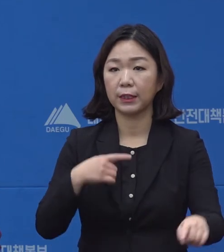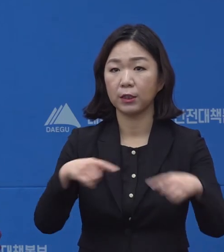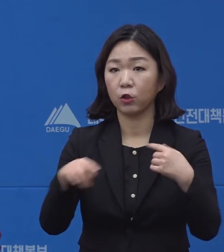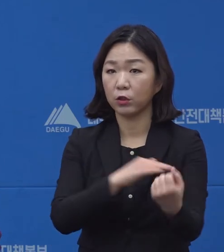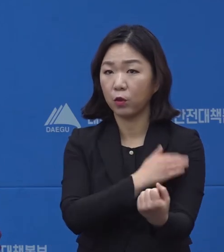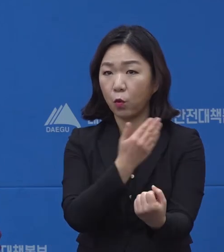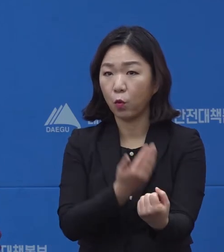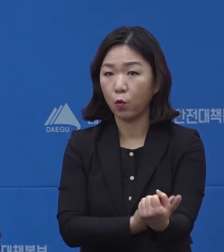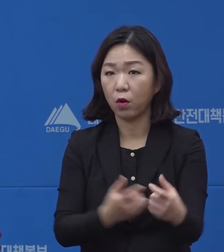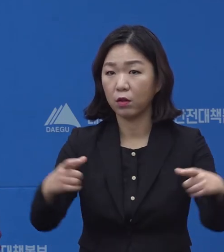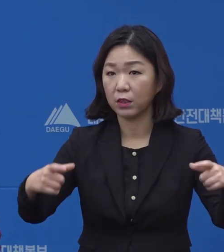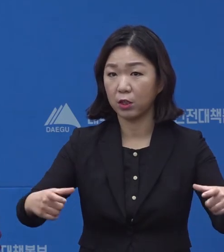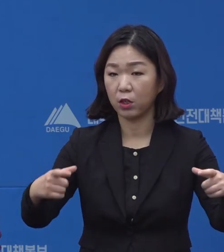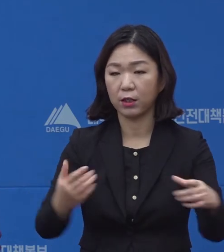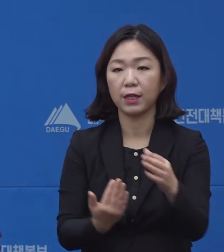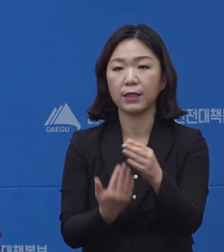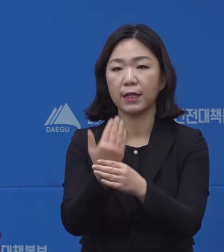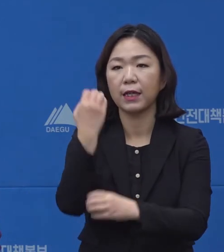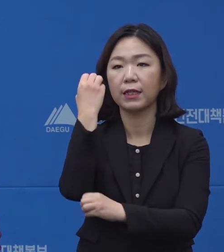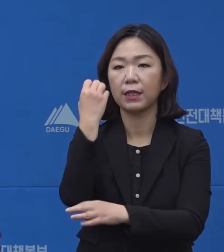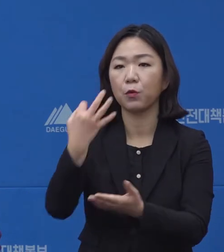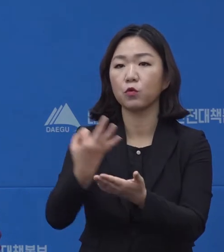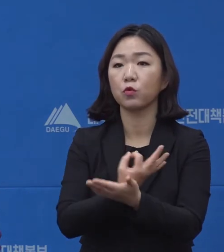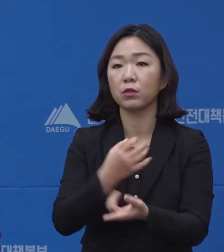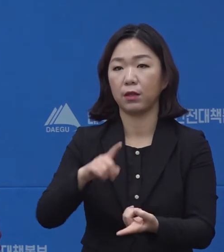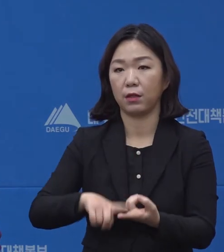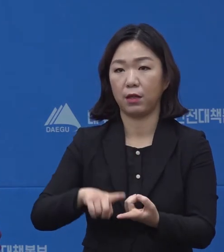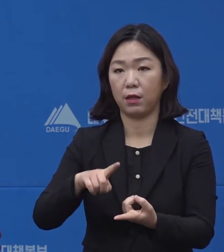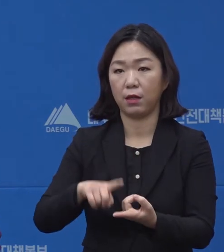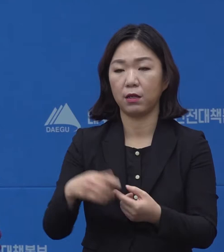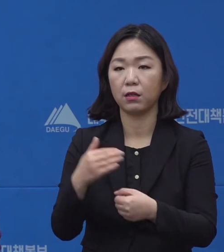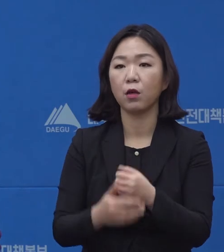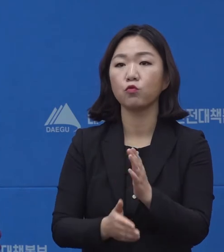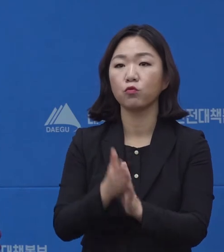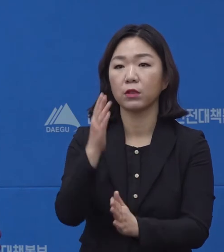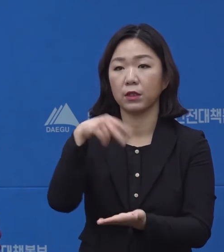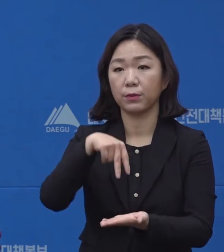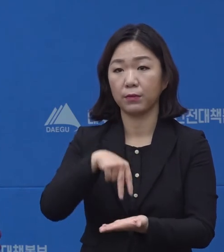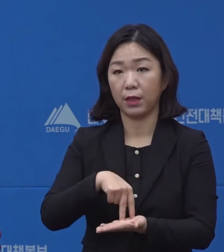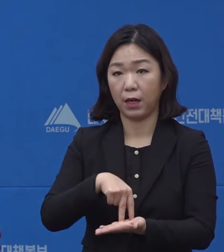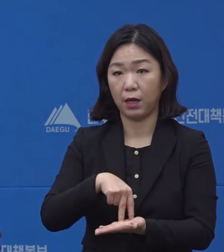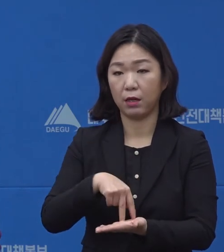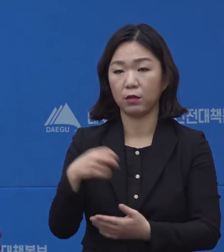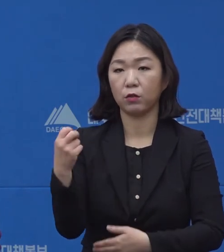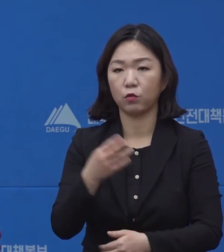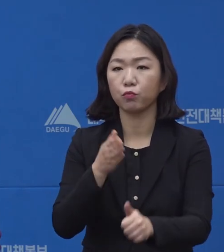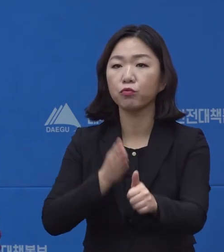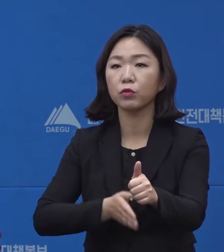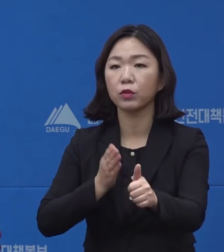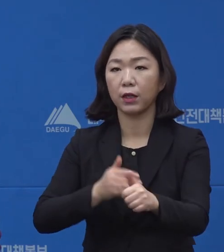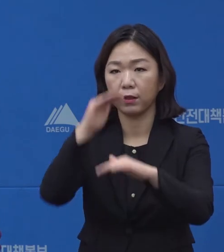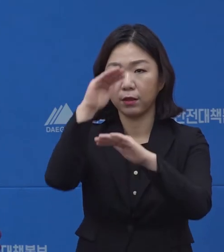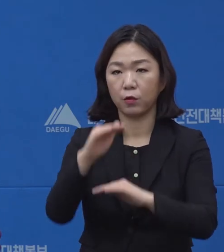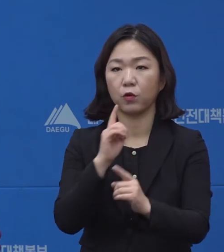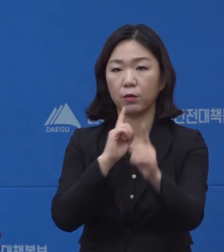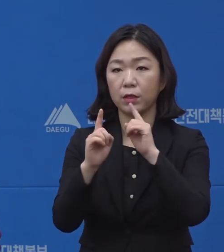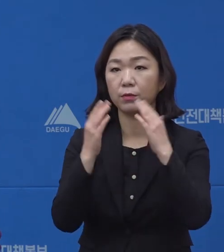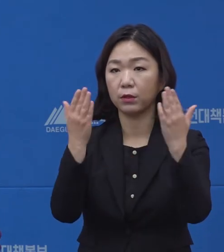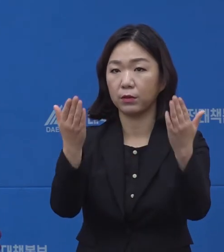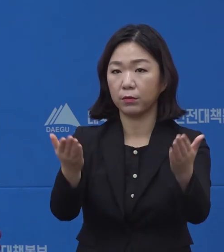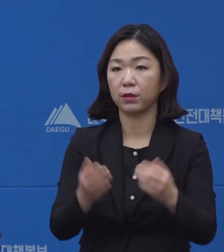정치권에서 제기되고 있는 재난기본소득에 대한 대구시의 입장과 요청사항에 대해서